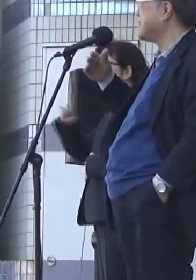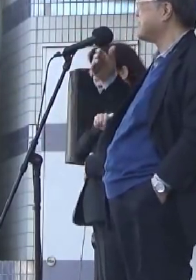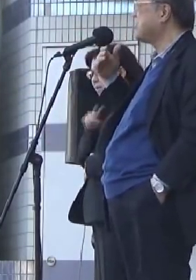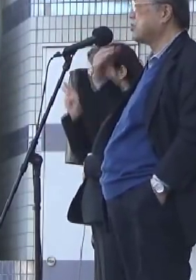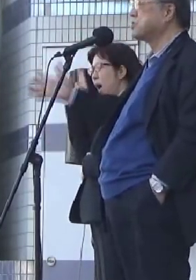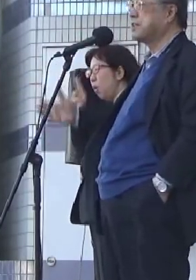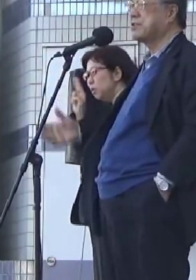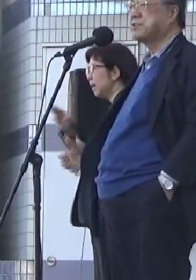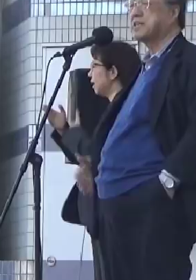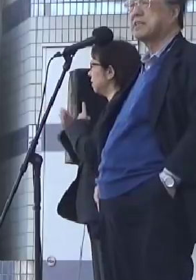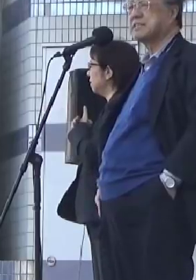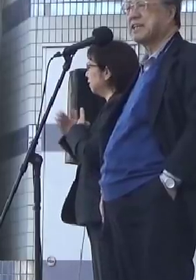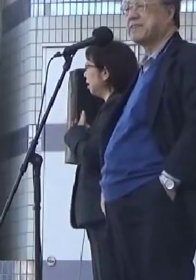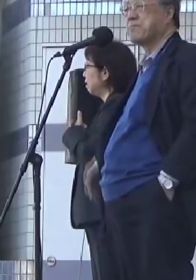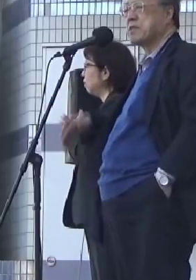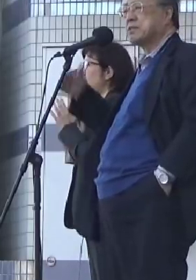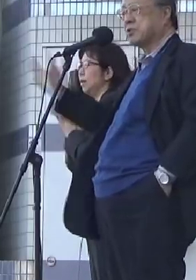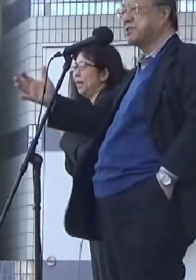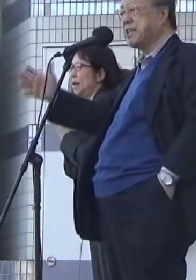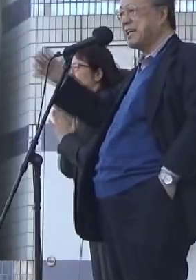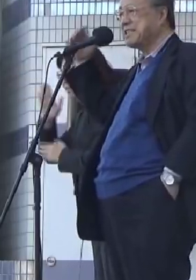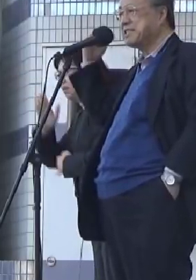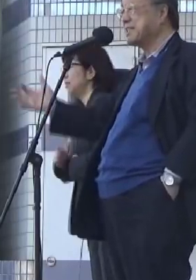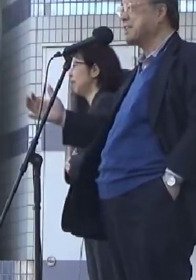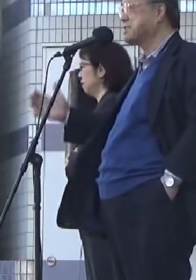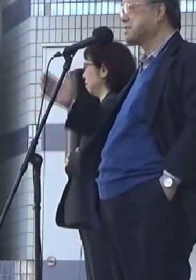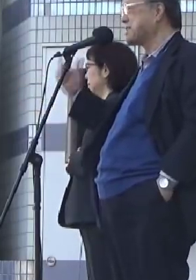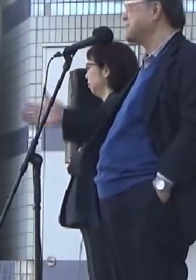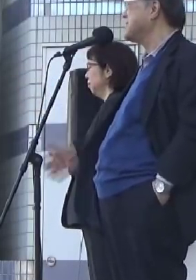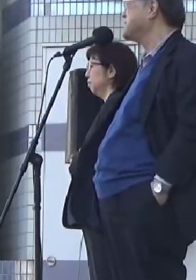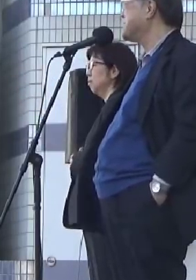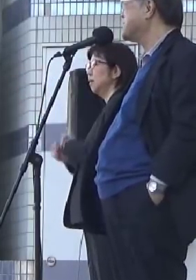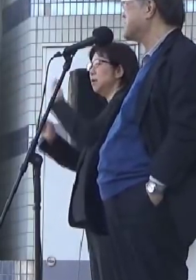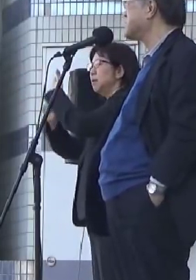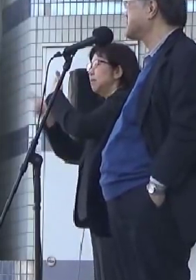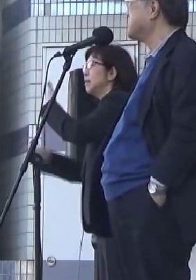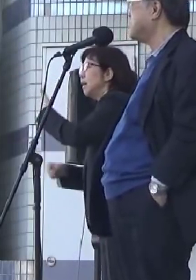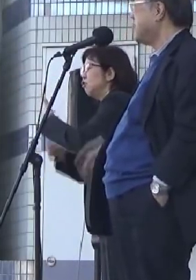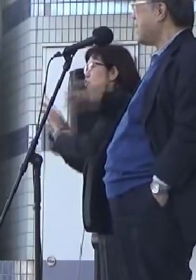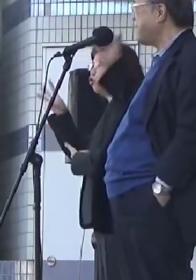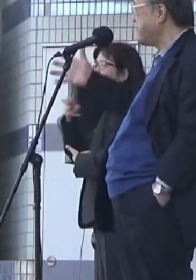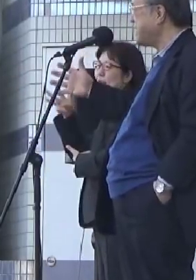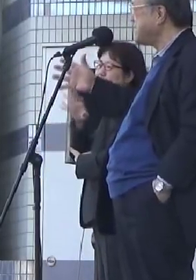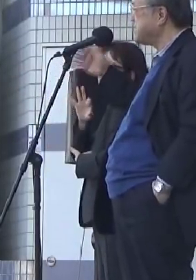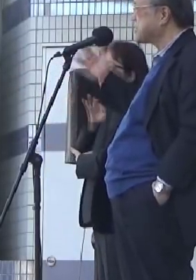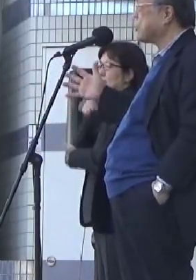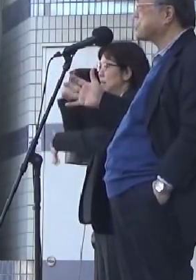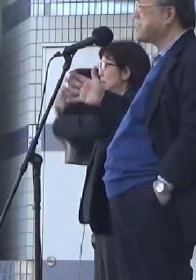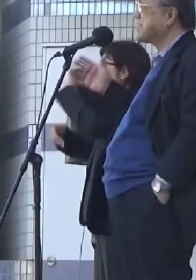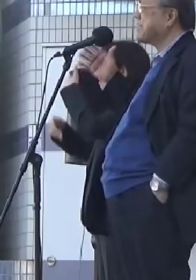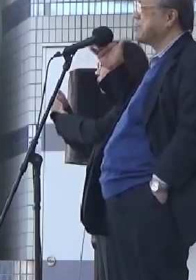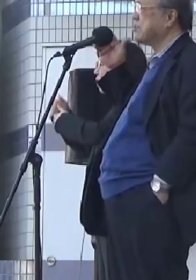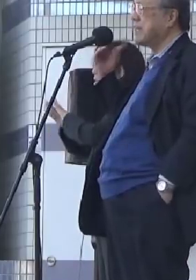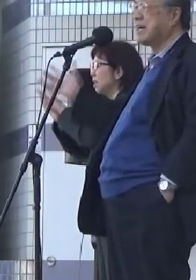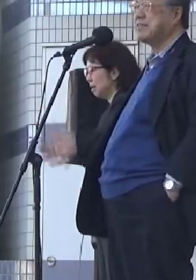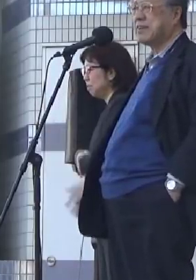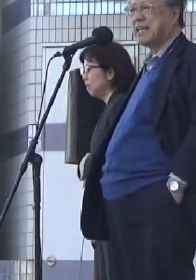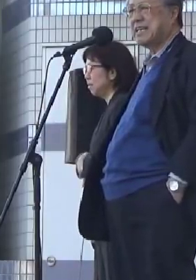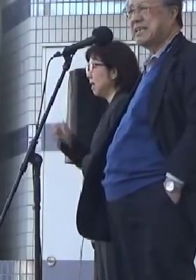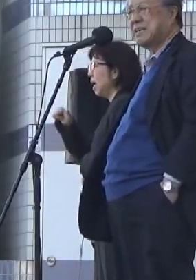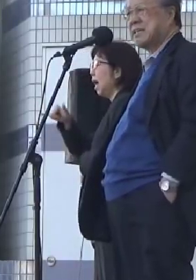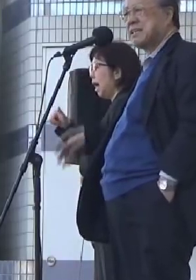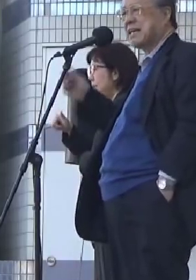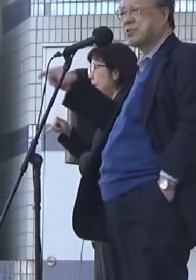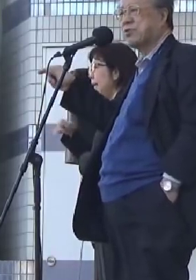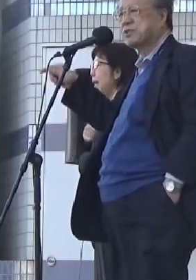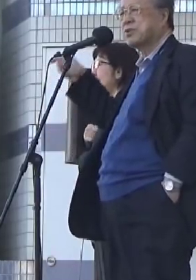に支援を要請をしてください。そして7月参議院選挙です。安倍自公政権の狙い